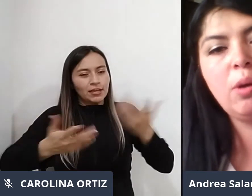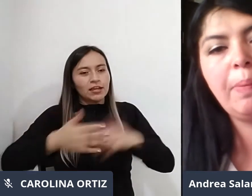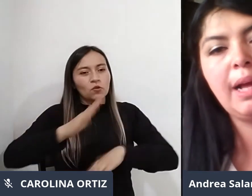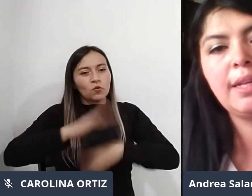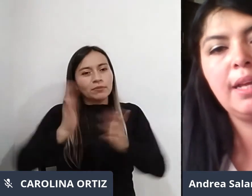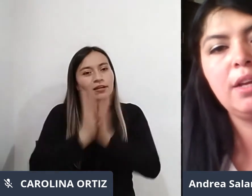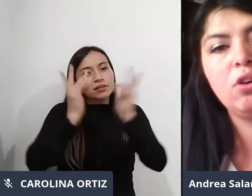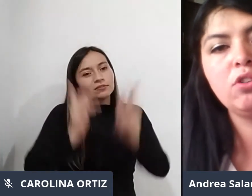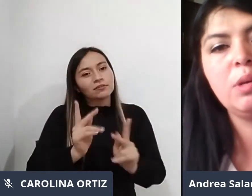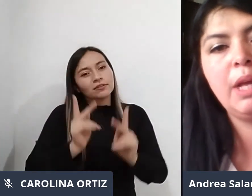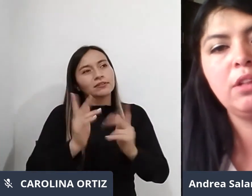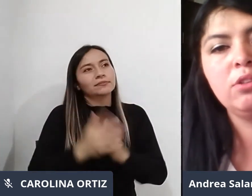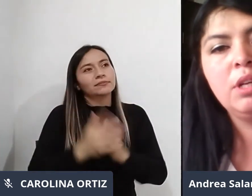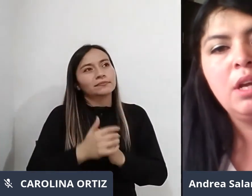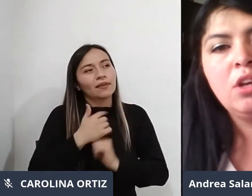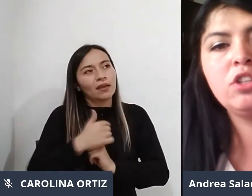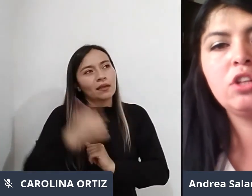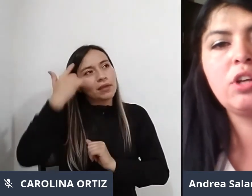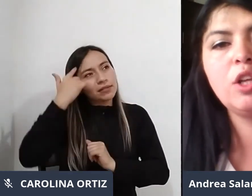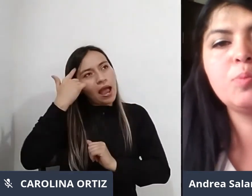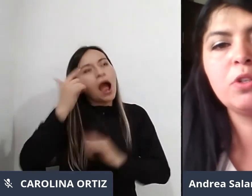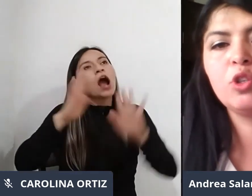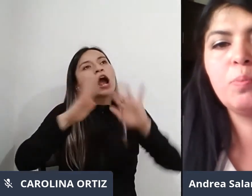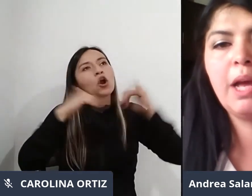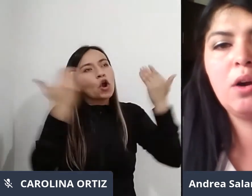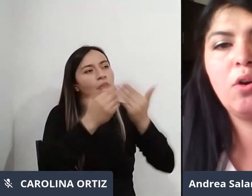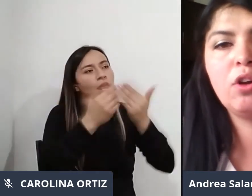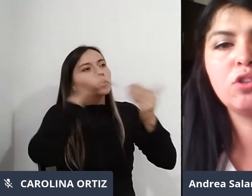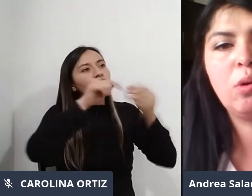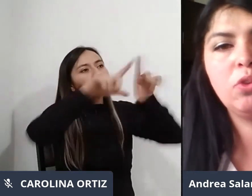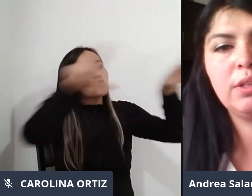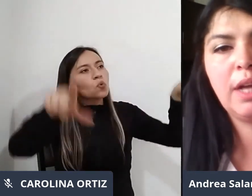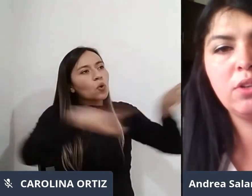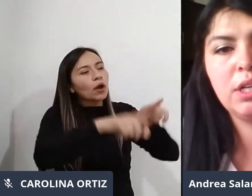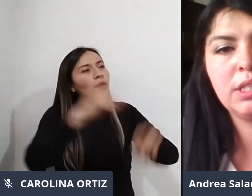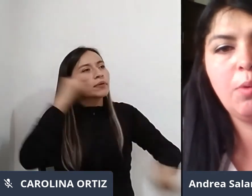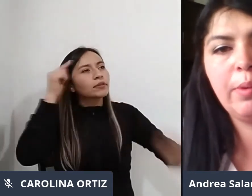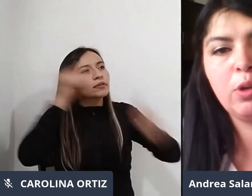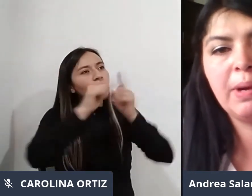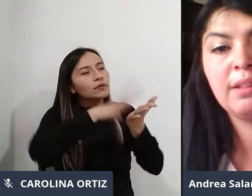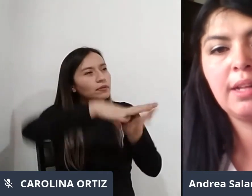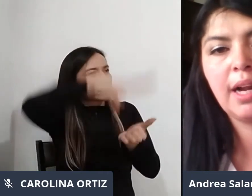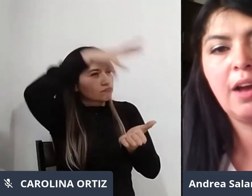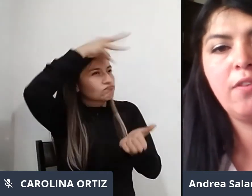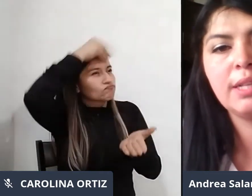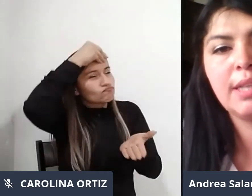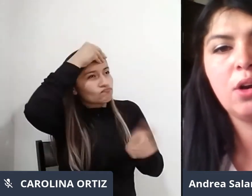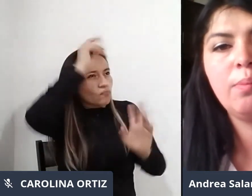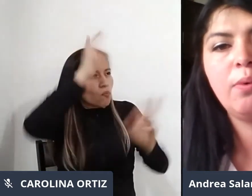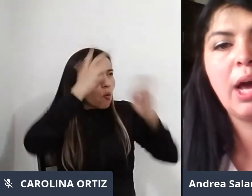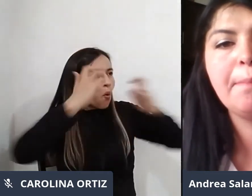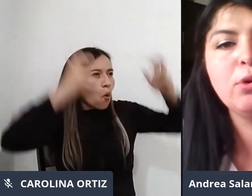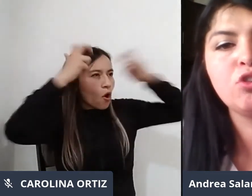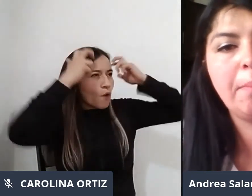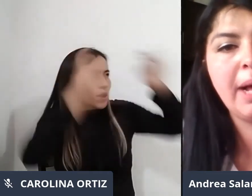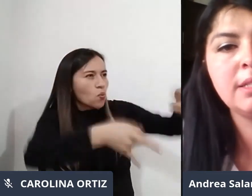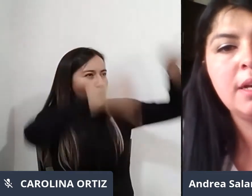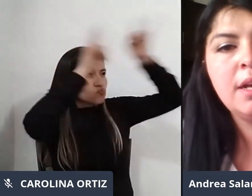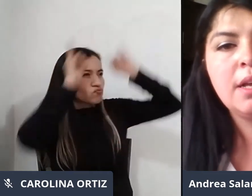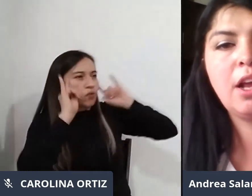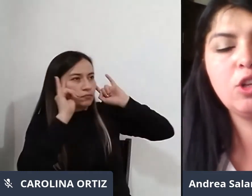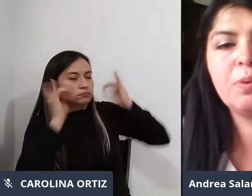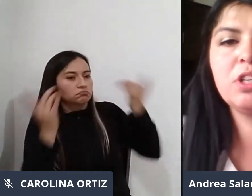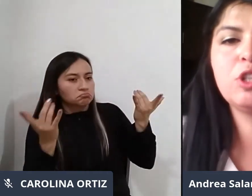un sitio para adquirir conocimiento. Yo siento que los procesos pedagógicos comunitarios en este momento pueden tener la fuerza de convocar mucho